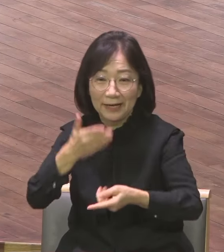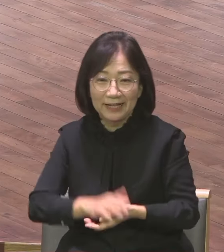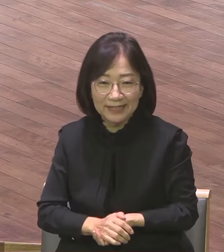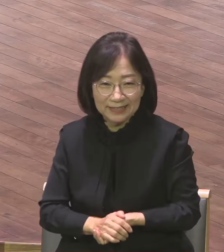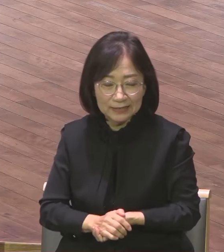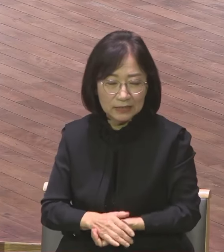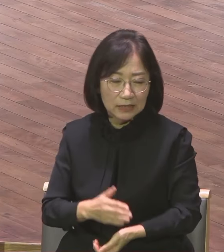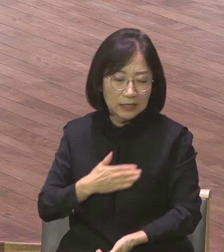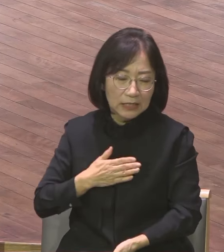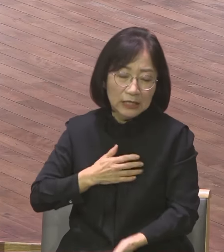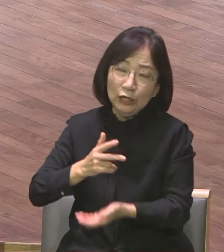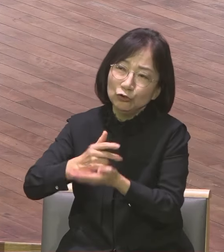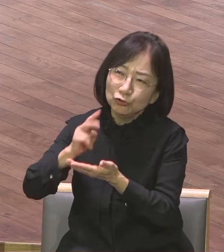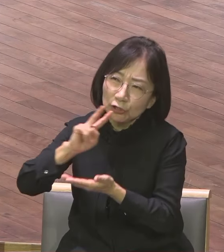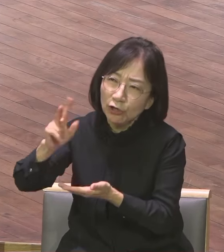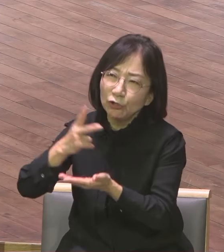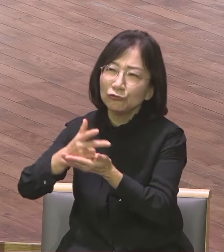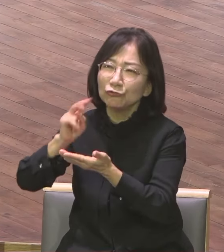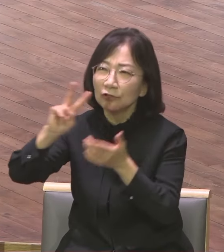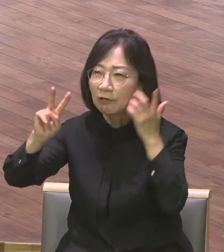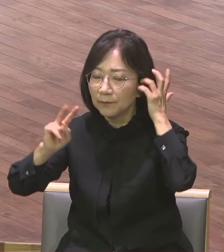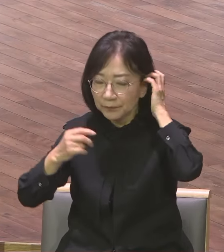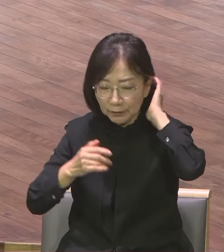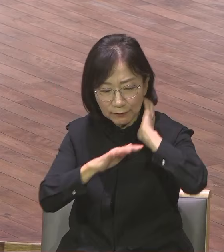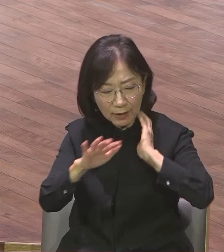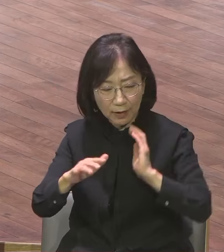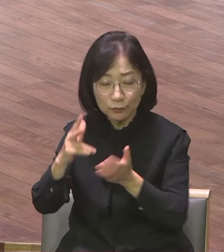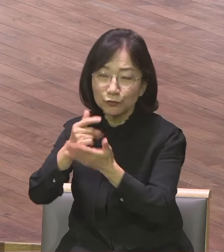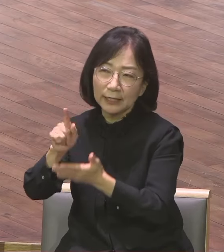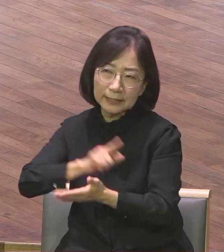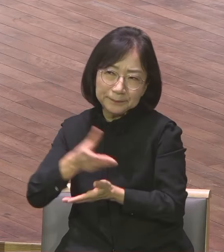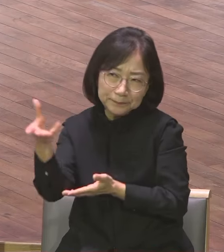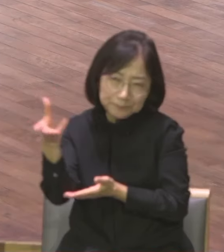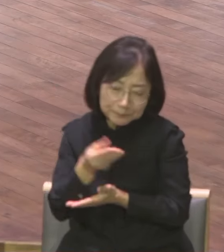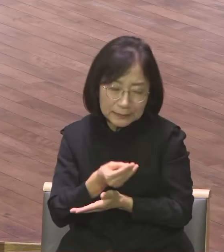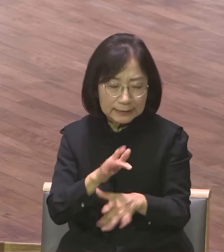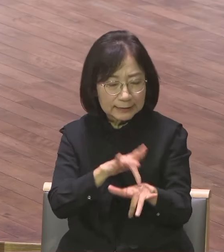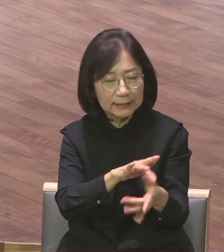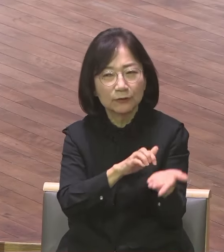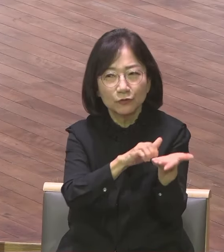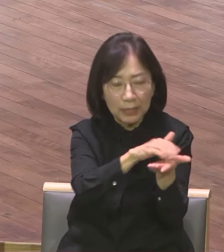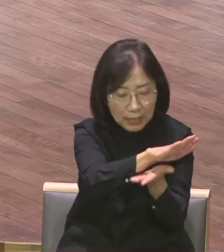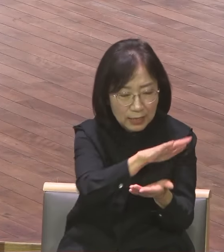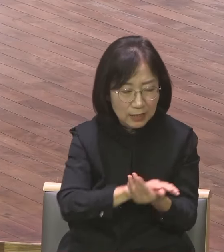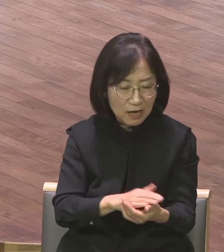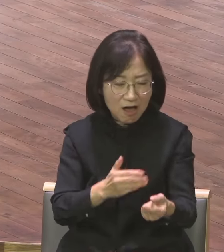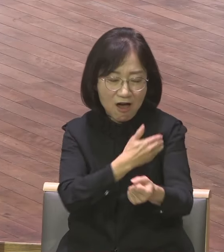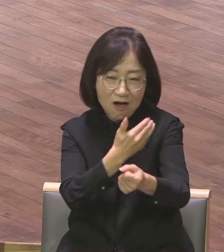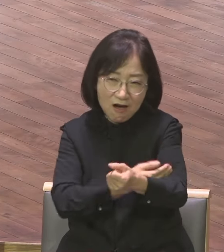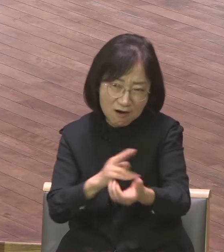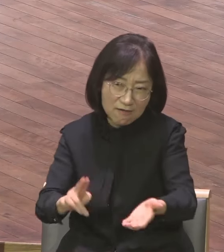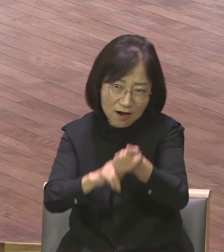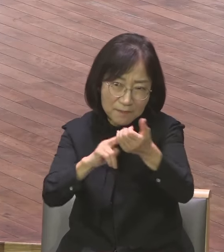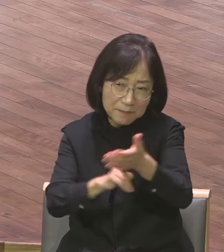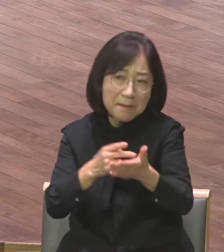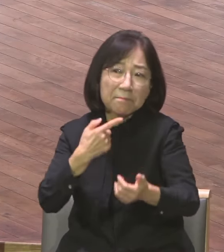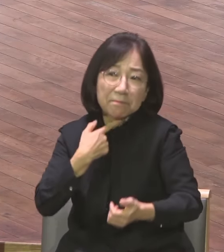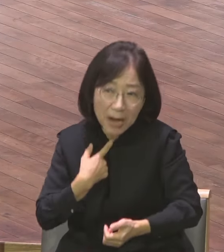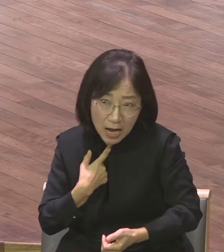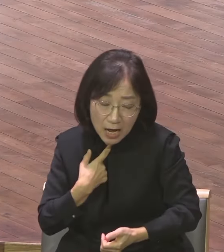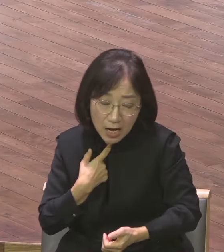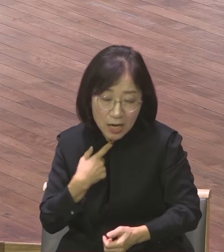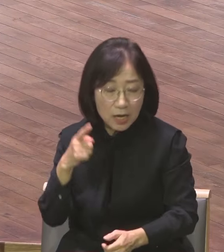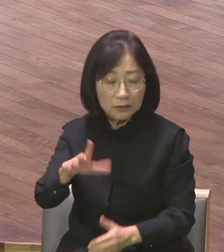주여 우리가 주의 이름으로 선지자 노릇하며 주의 이름으로 귀신을 쫓아내며 주의 이름으로 많은 권능을 행하지 아니하였나이까